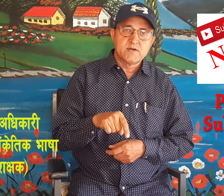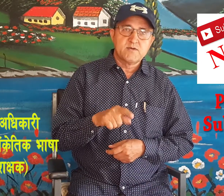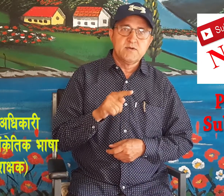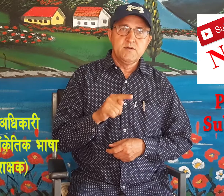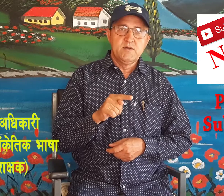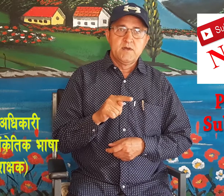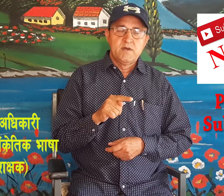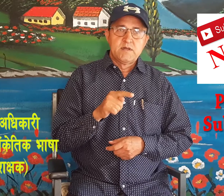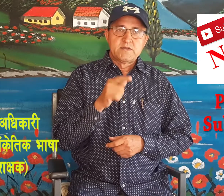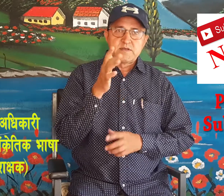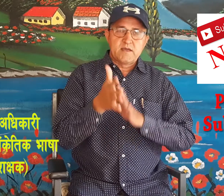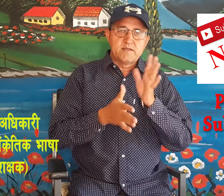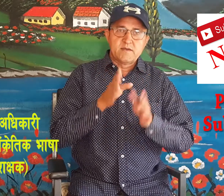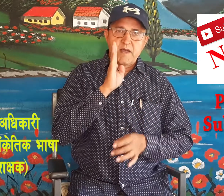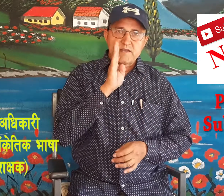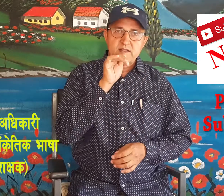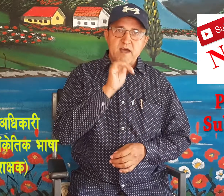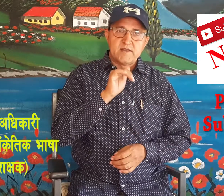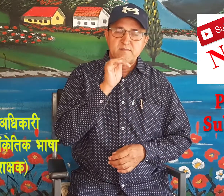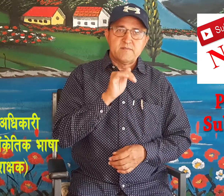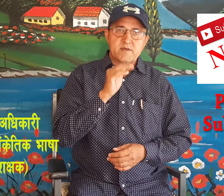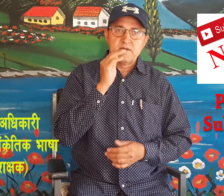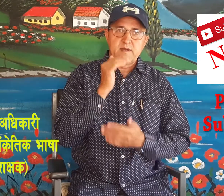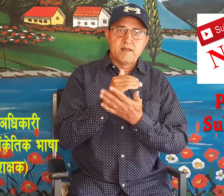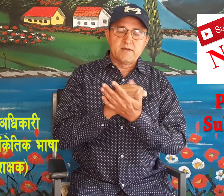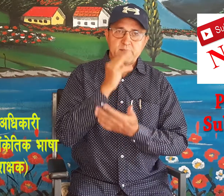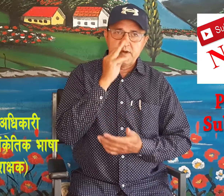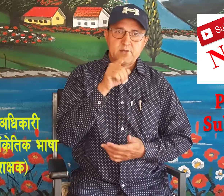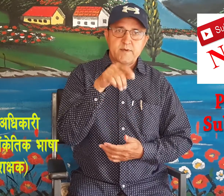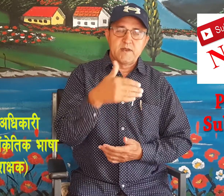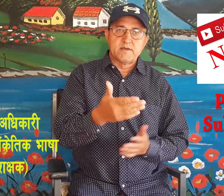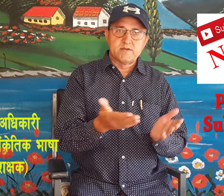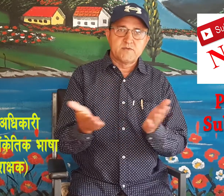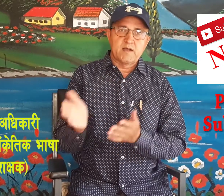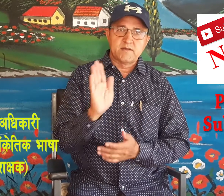आजको सांकेतिक भाषा तालिम कार्यक्रममा तपाईँलाई स्वागत छ।